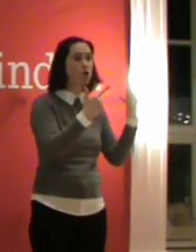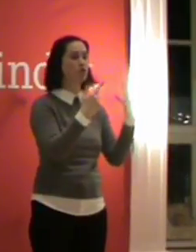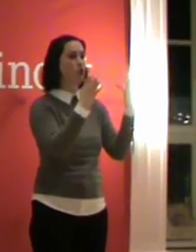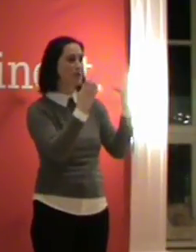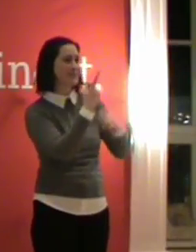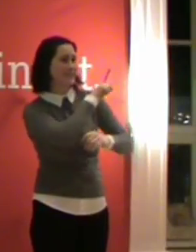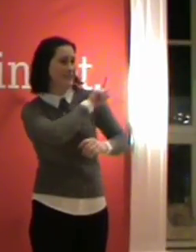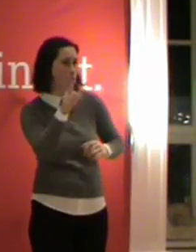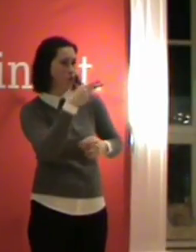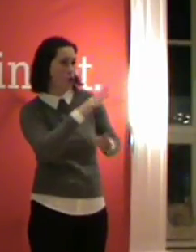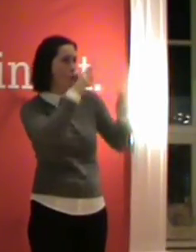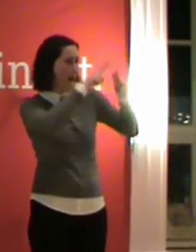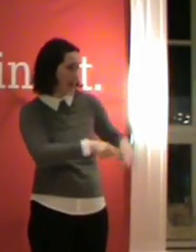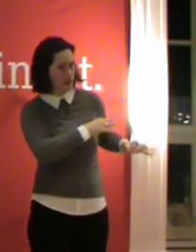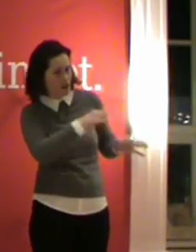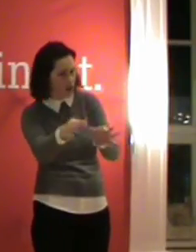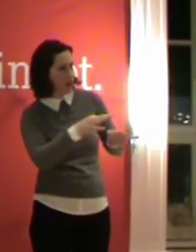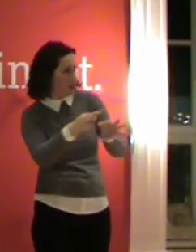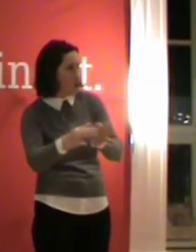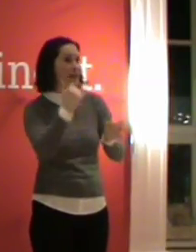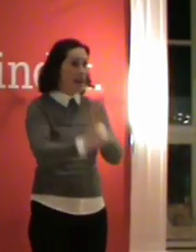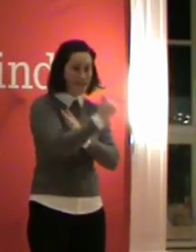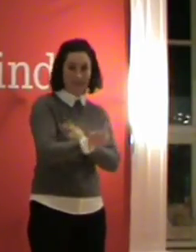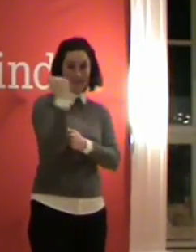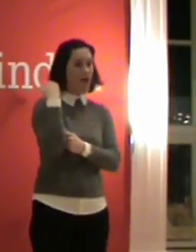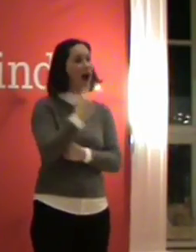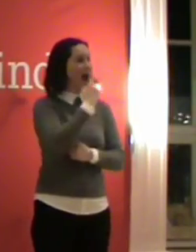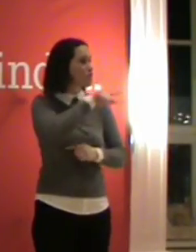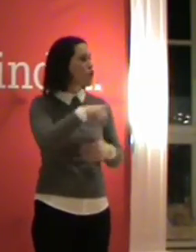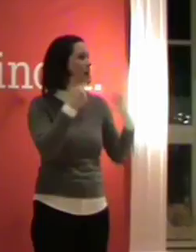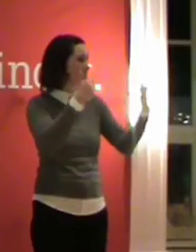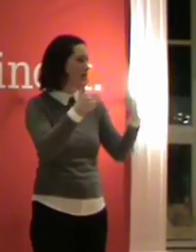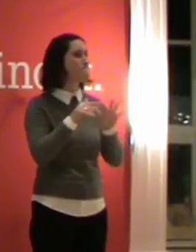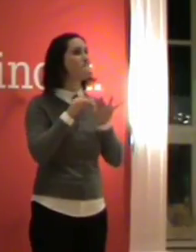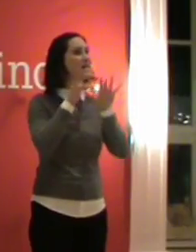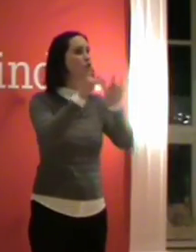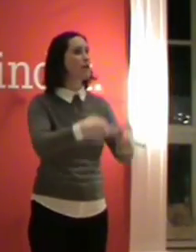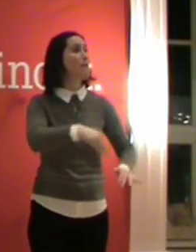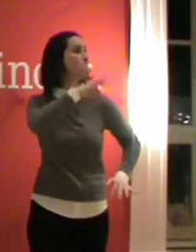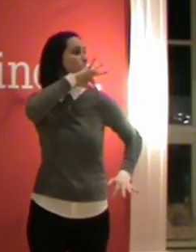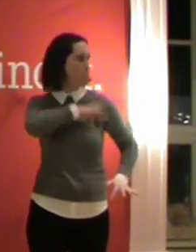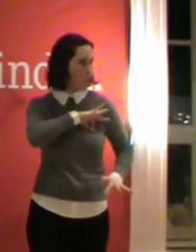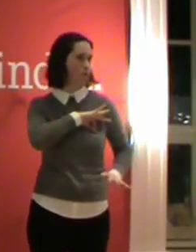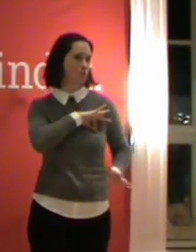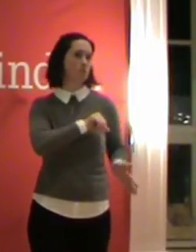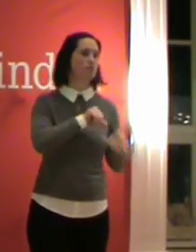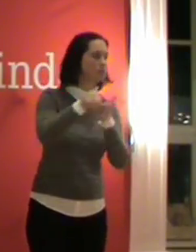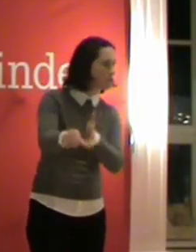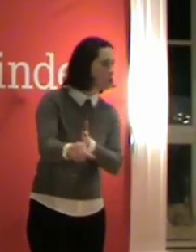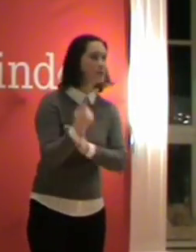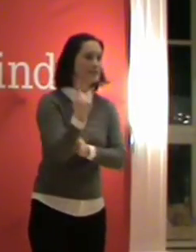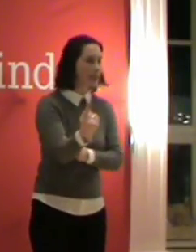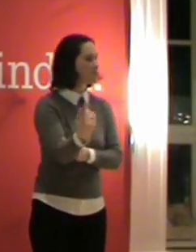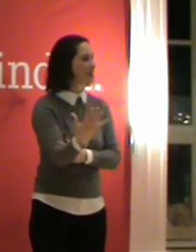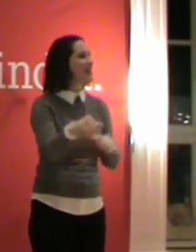97.000 Euro Rente. Und er hat am Ende des letzten Jahres 1,7 Millionen Bonus bekommen. Und das ist der